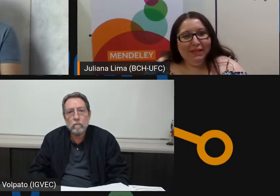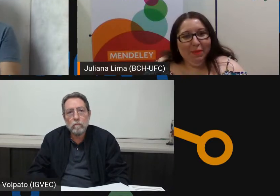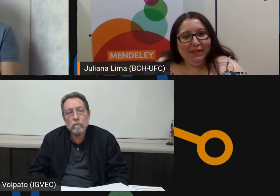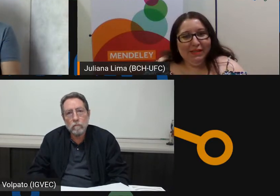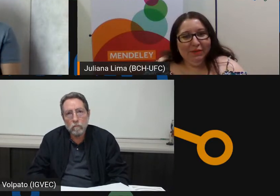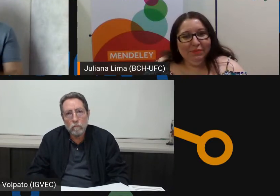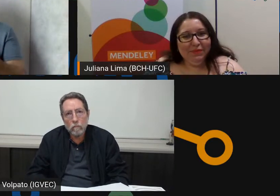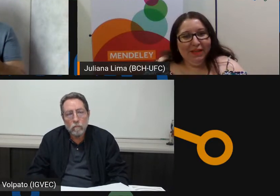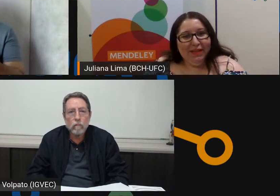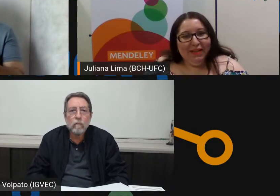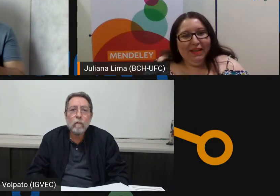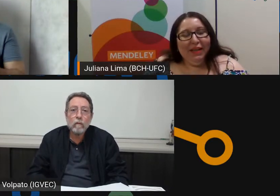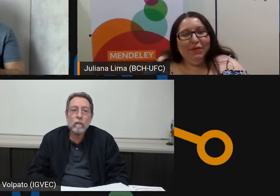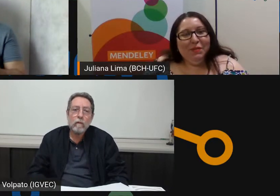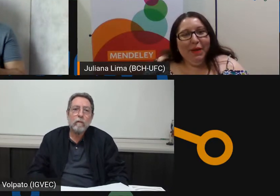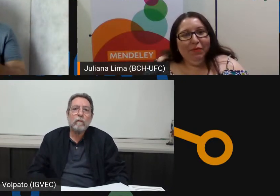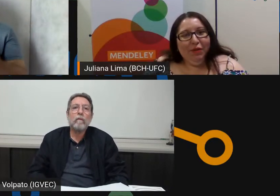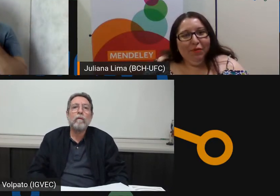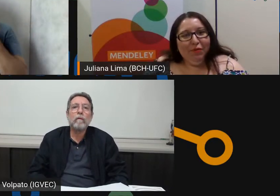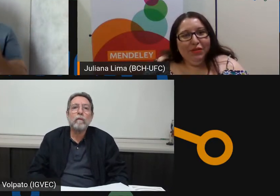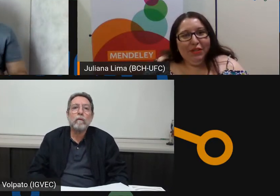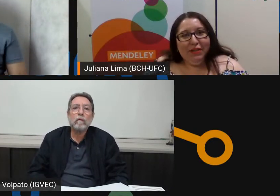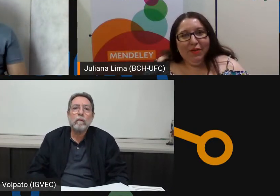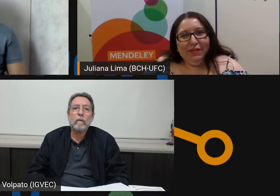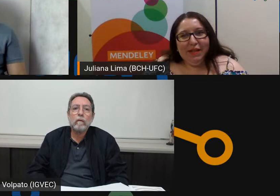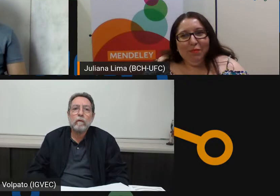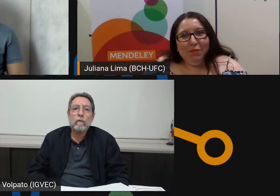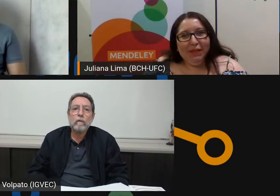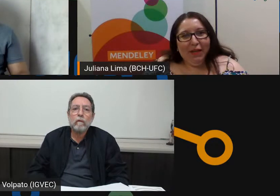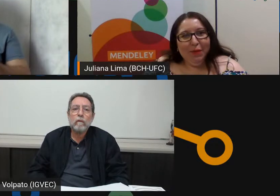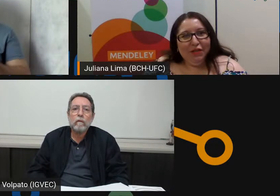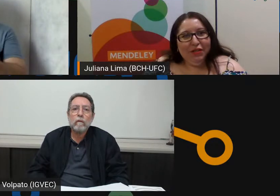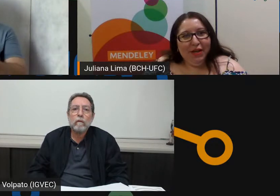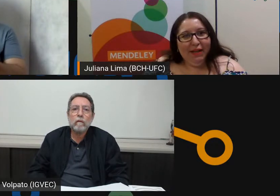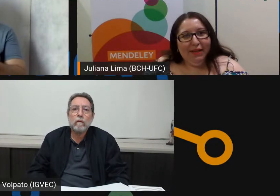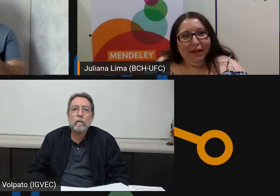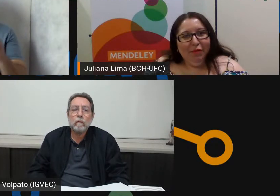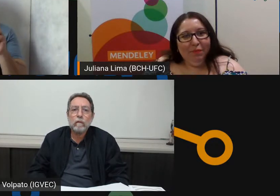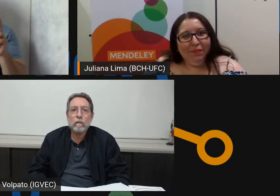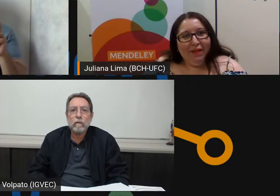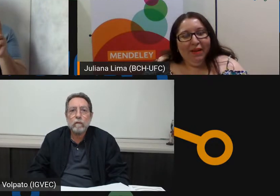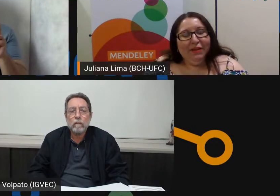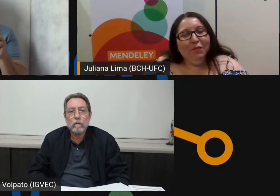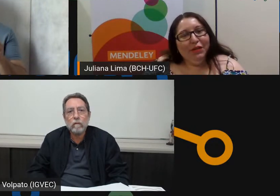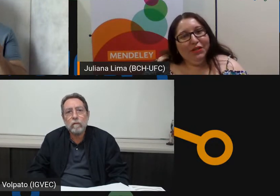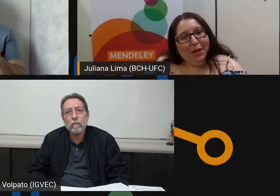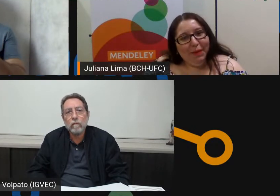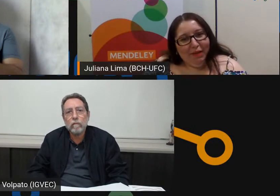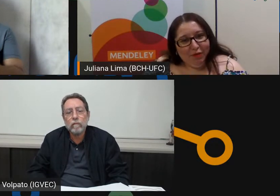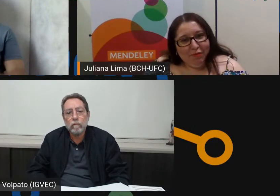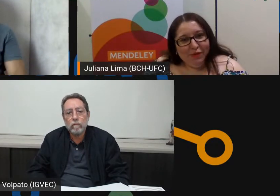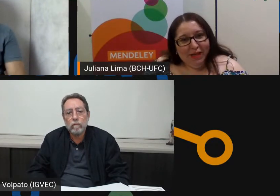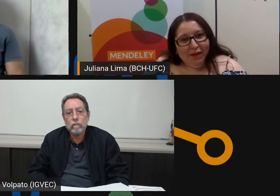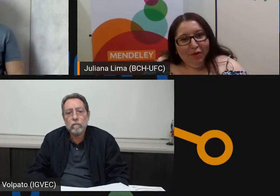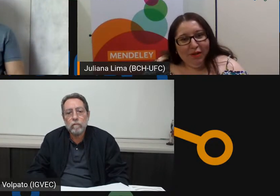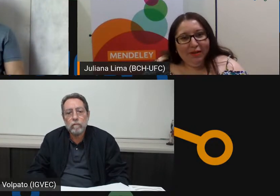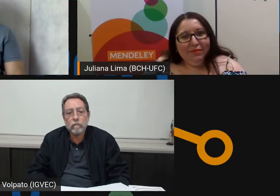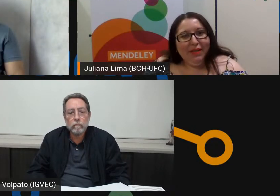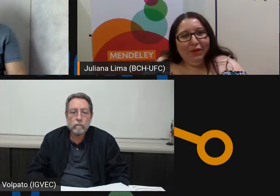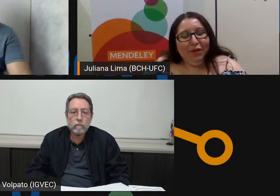sua participação. Eu espero que hoje nós tenhamos uma tarde bastante agradável. Então, vou deixar a palavra com